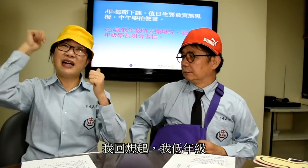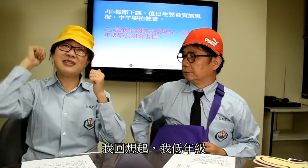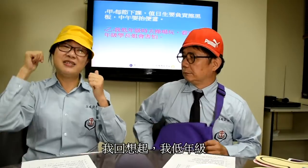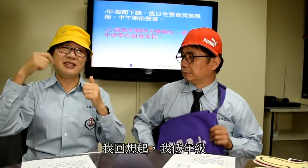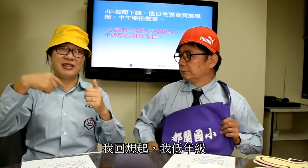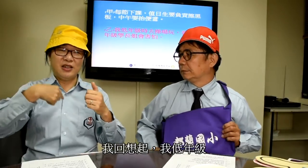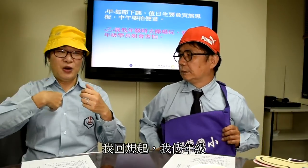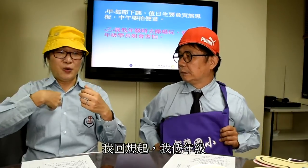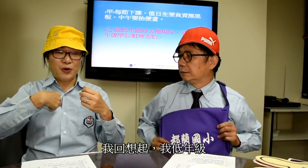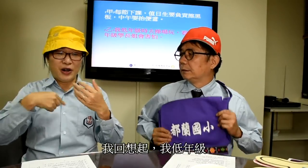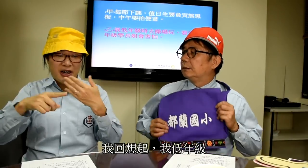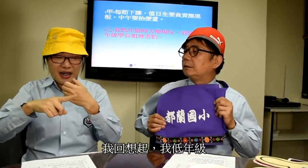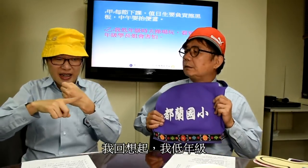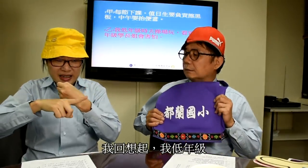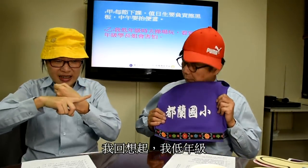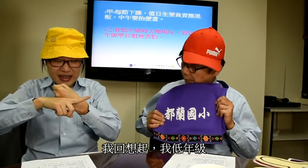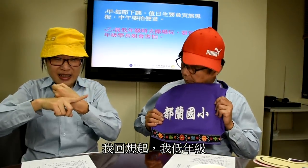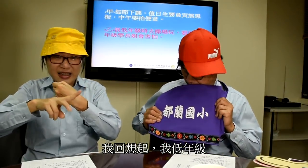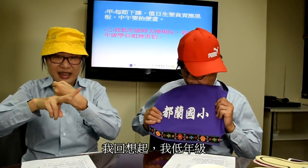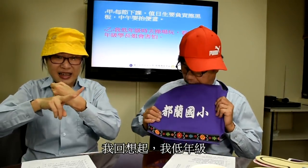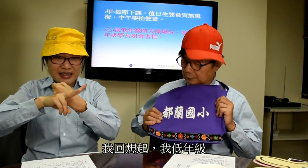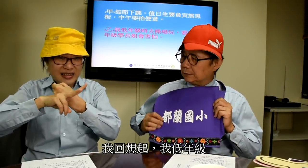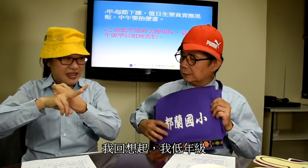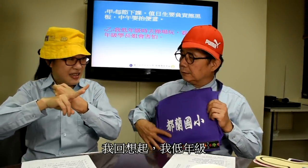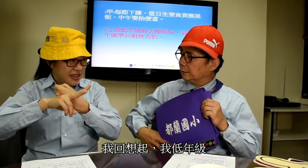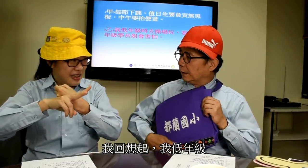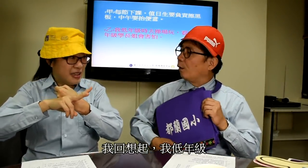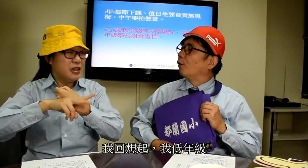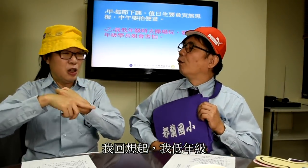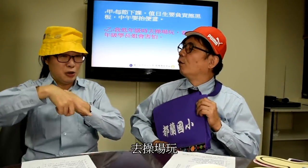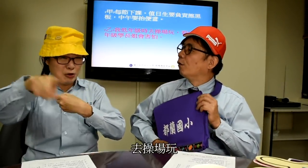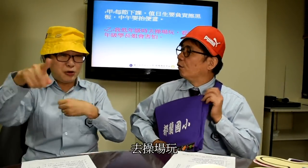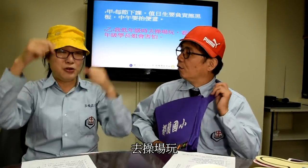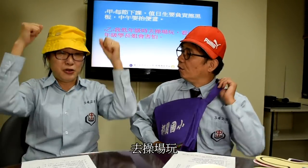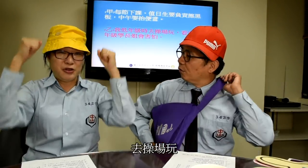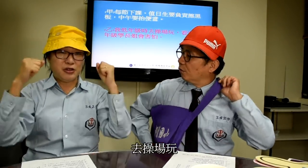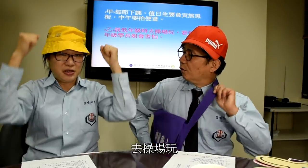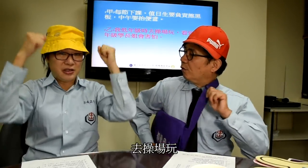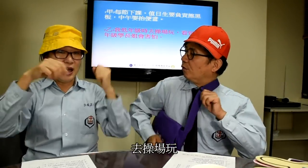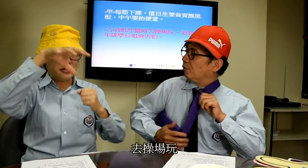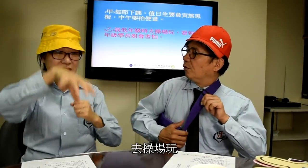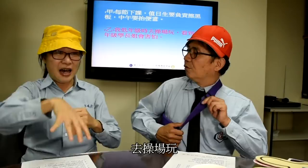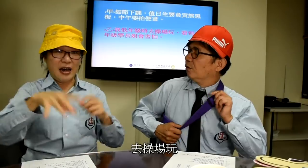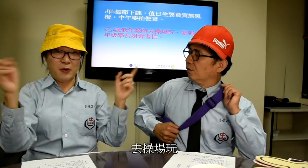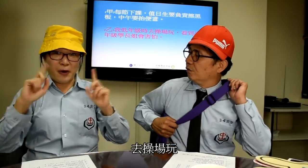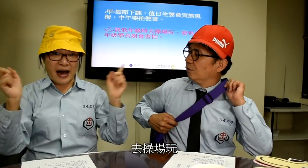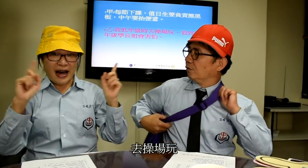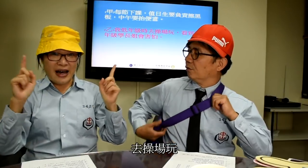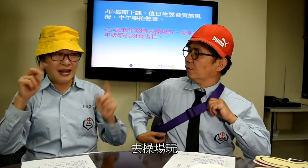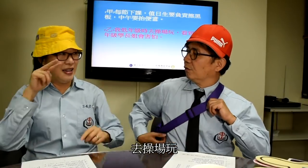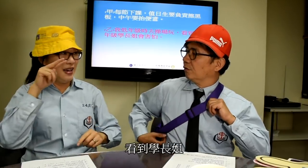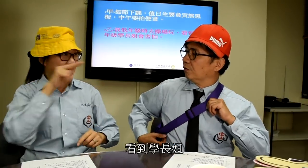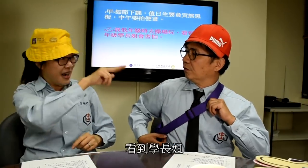起我低年级去操场玩，看